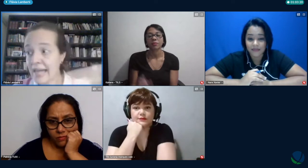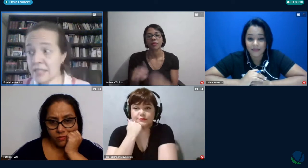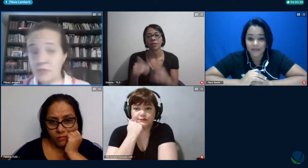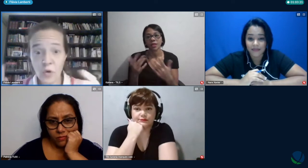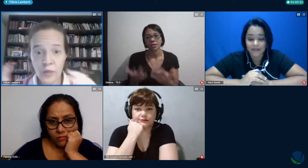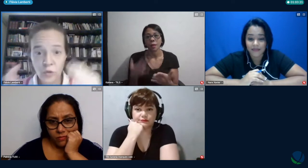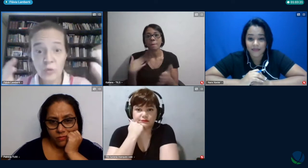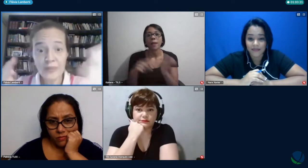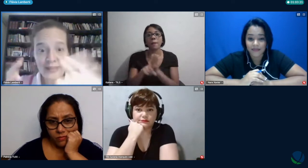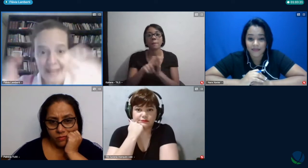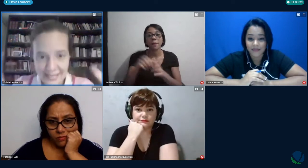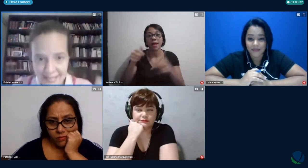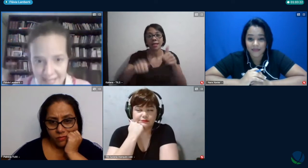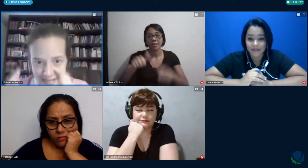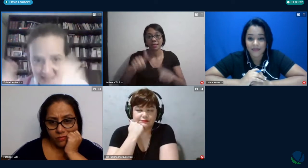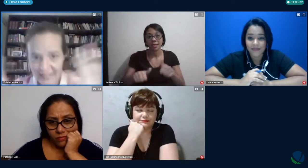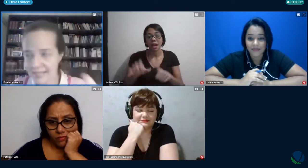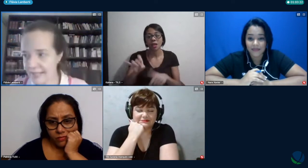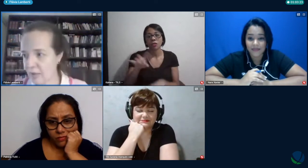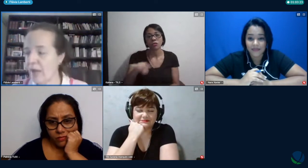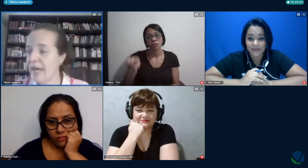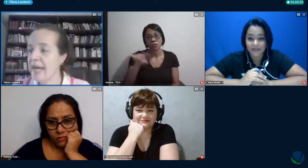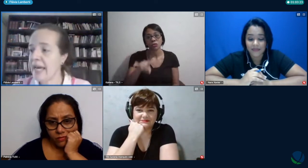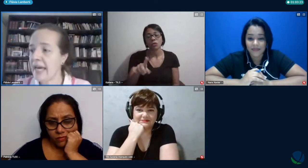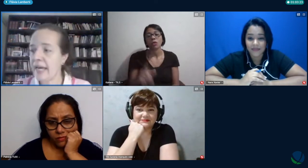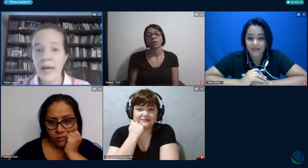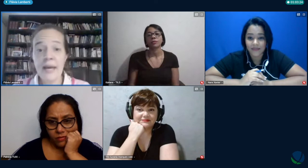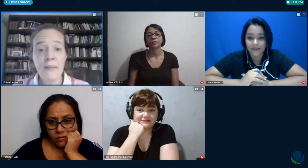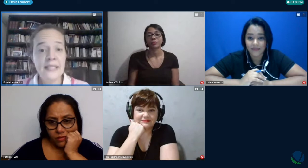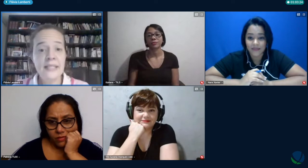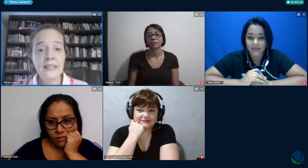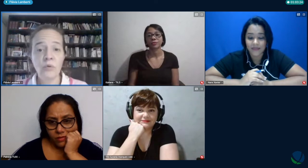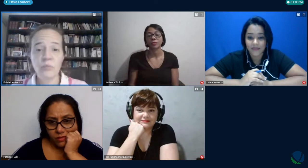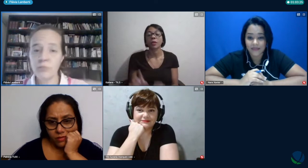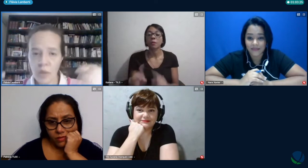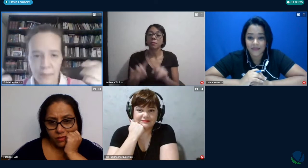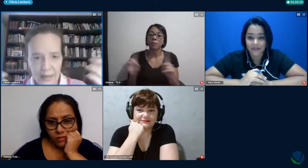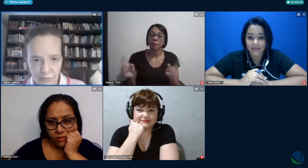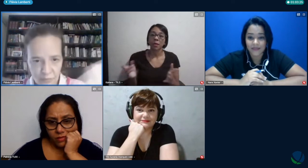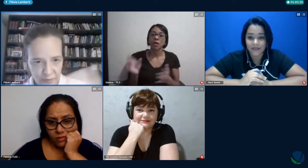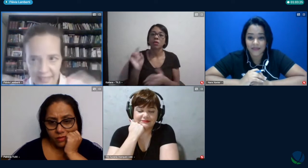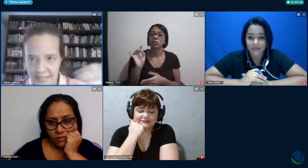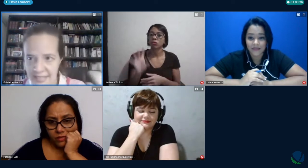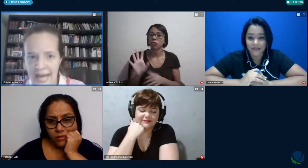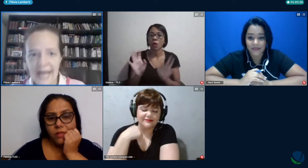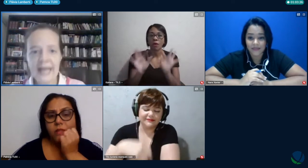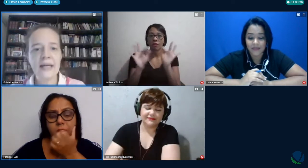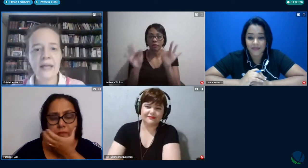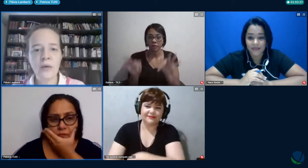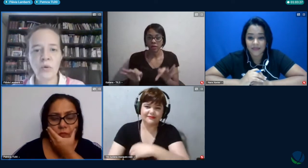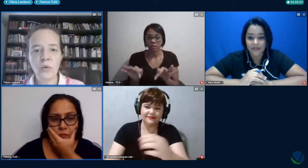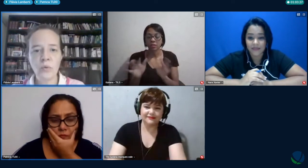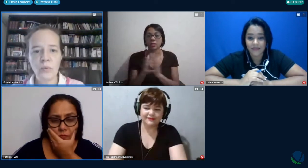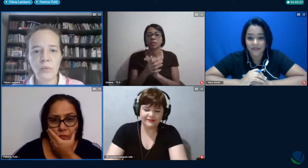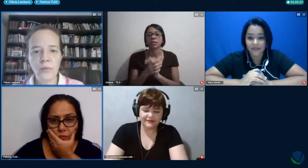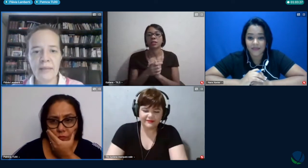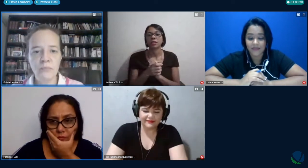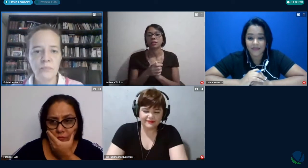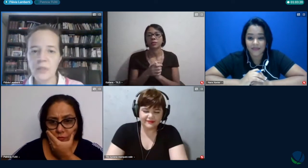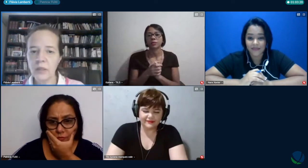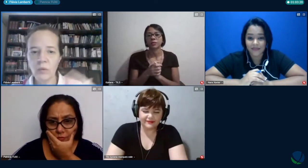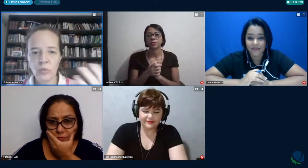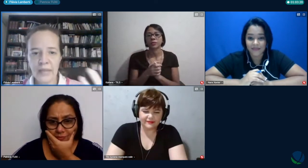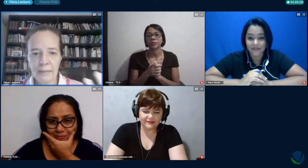a minha análise ficou em torno dessa questão. Não é? Mas, então, só para finalizar, eu... Não